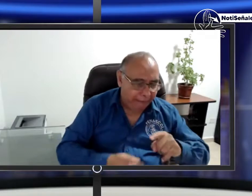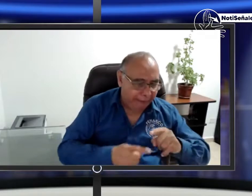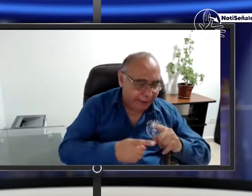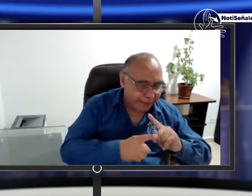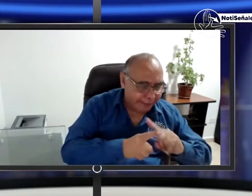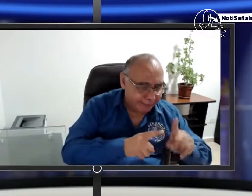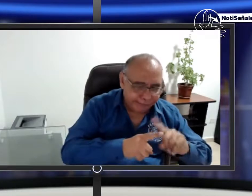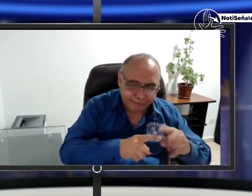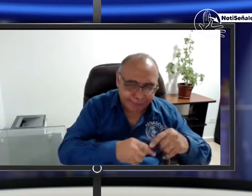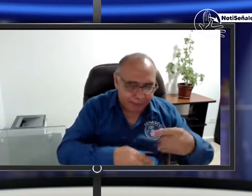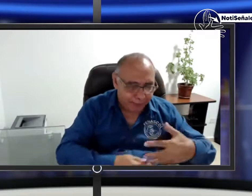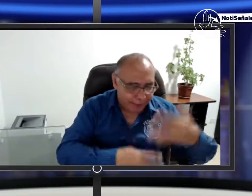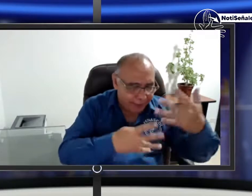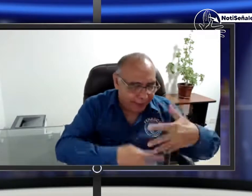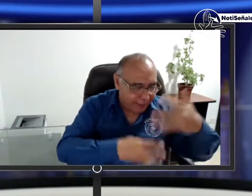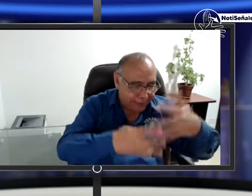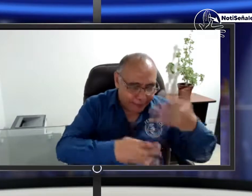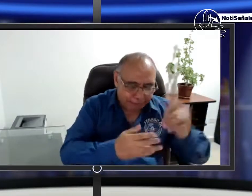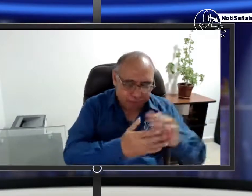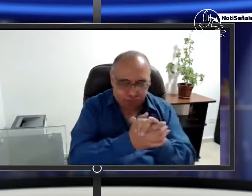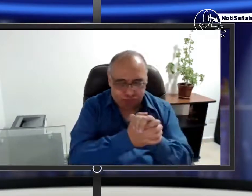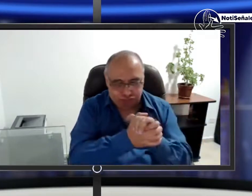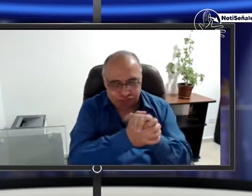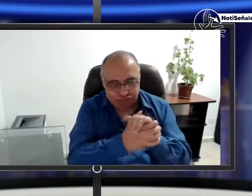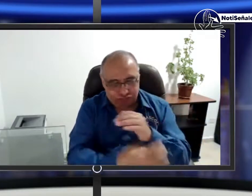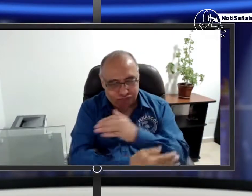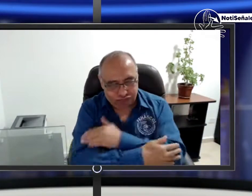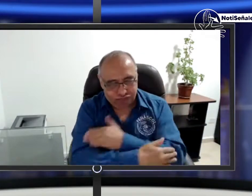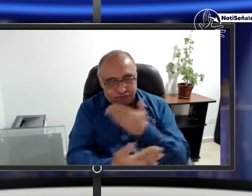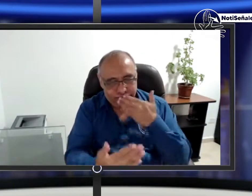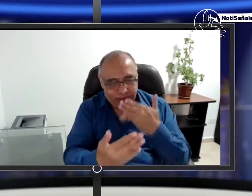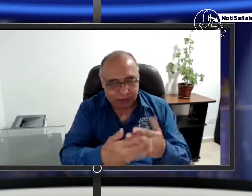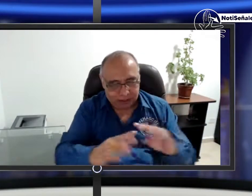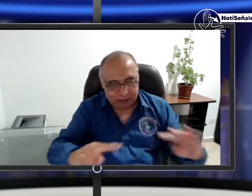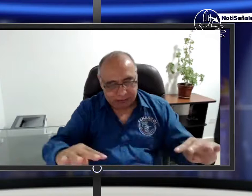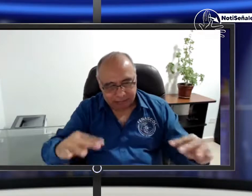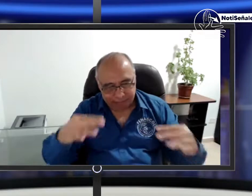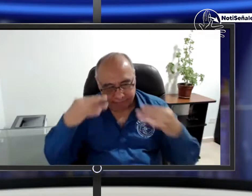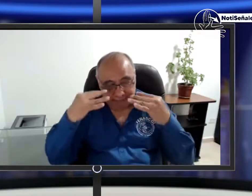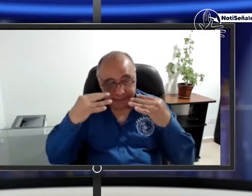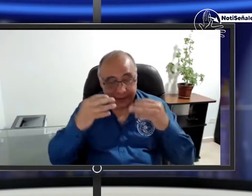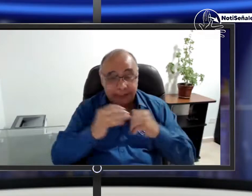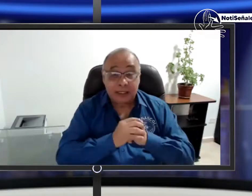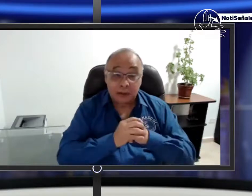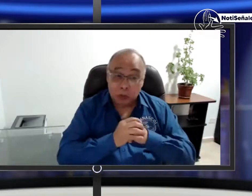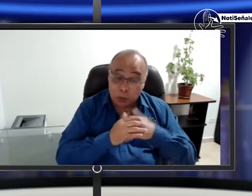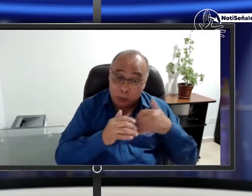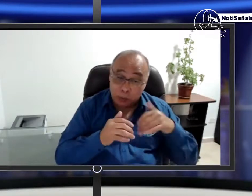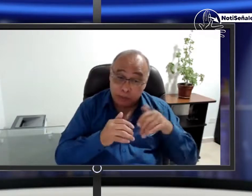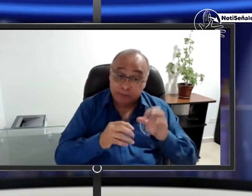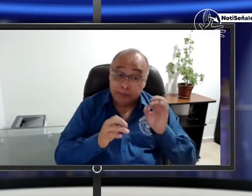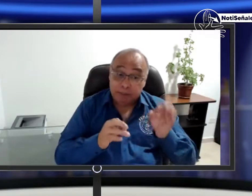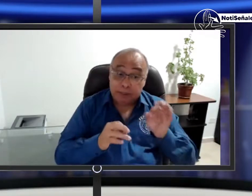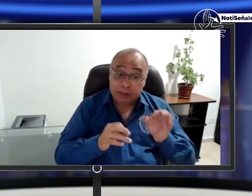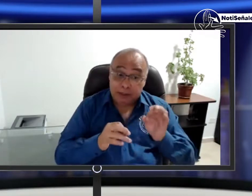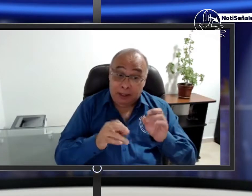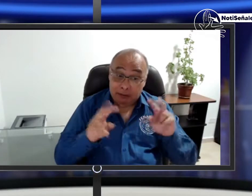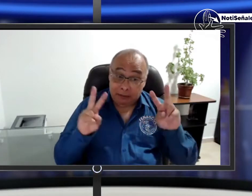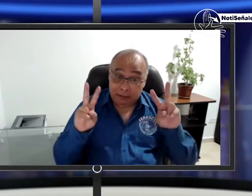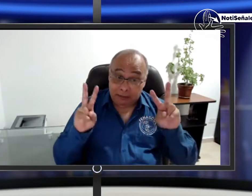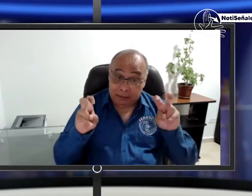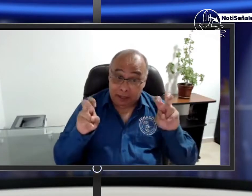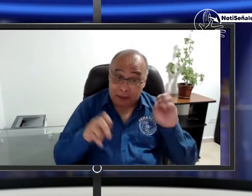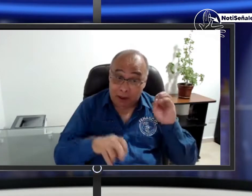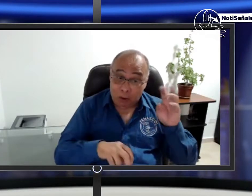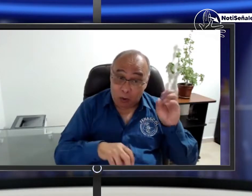que están en bogotá cali bucaramanga un saludo y un abrazo fraternal para todos los que